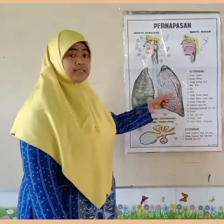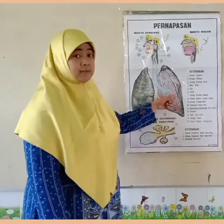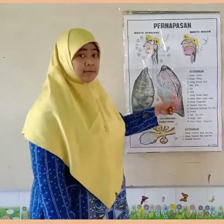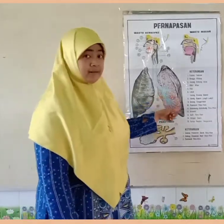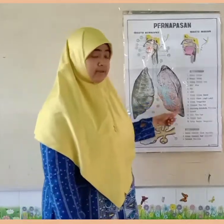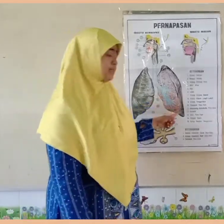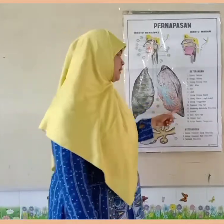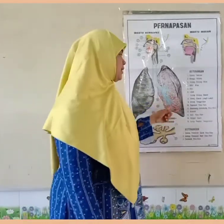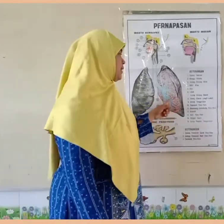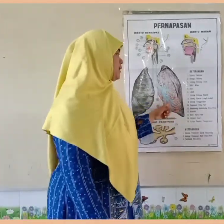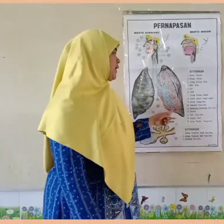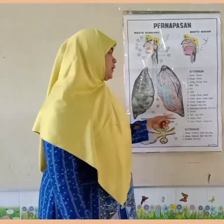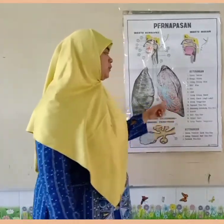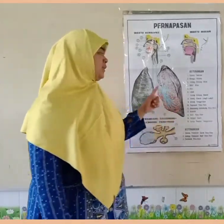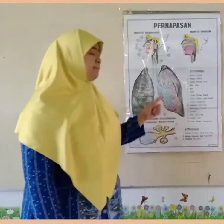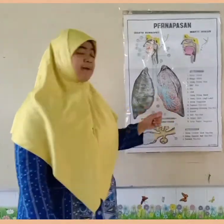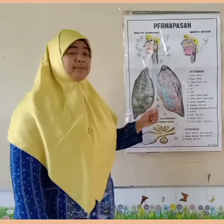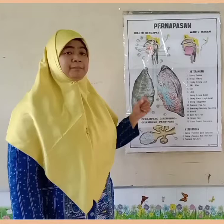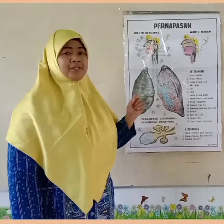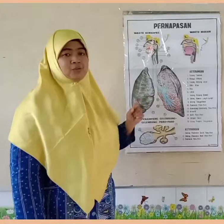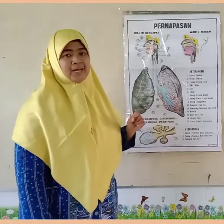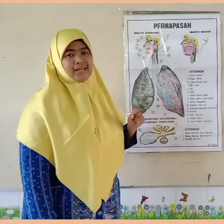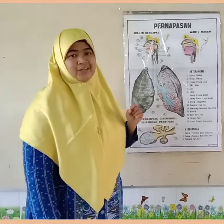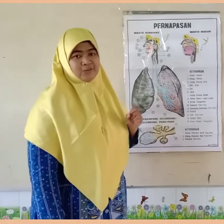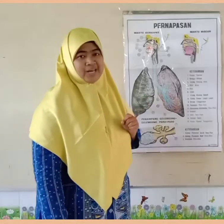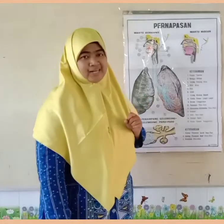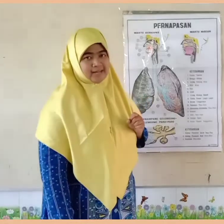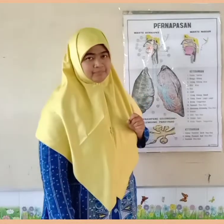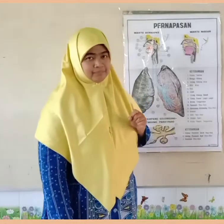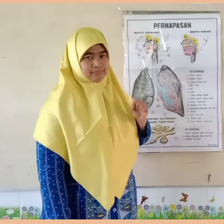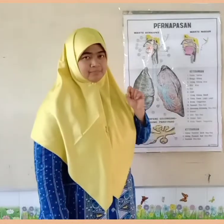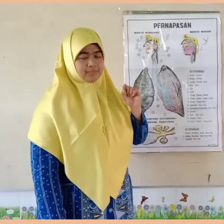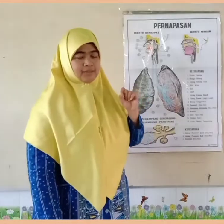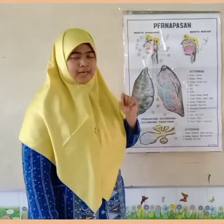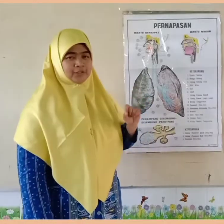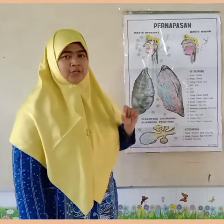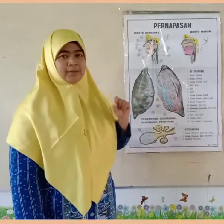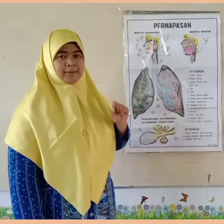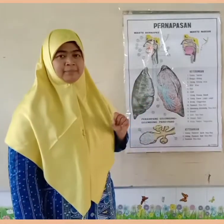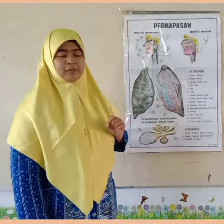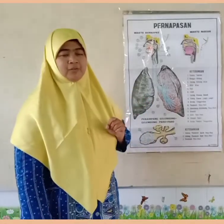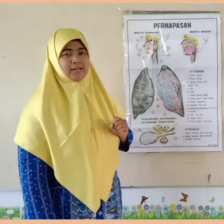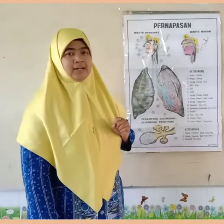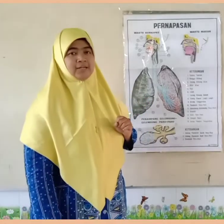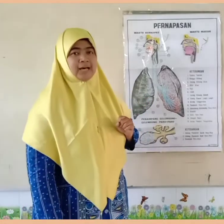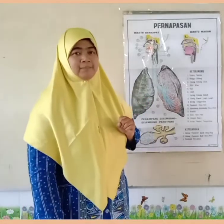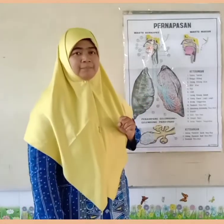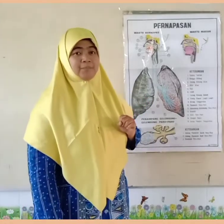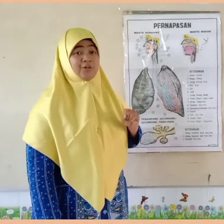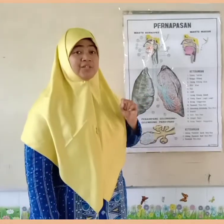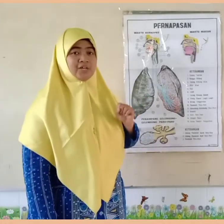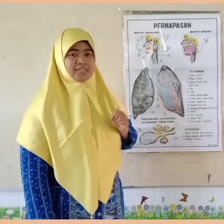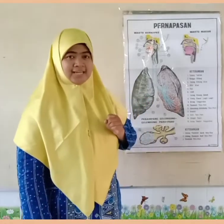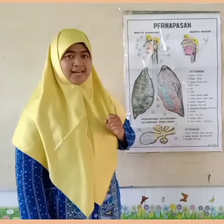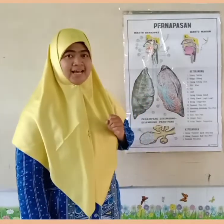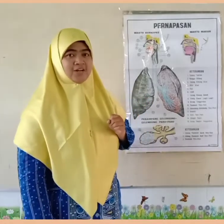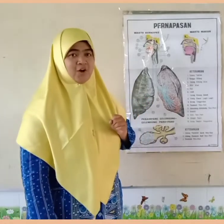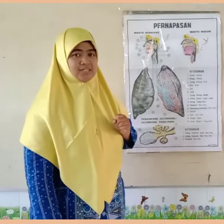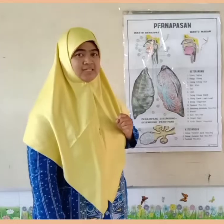sistem pernafasan, yaitu tempat pertukaran udara atau tempat pertukaran karbon dioksida dan